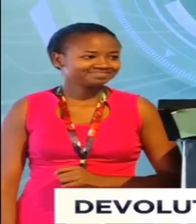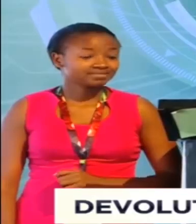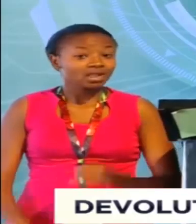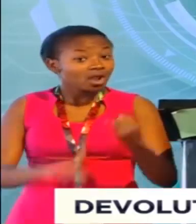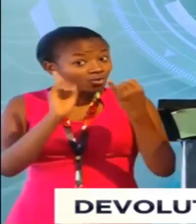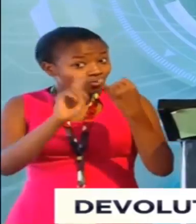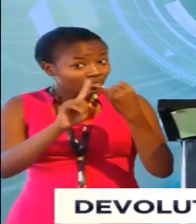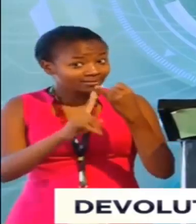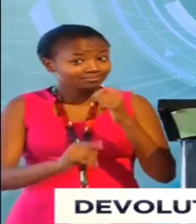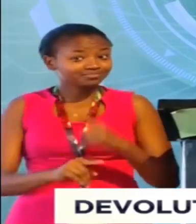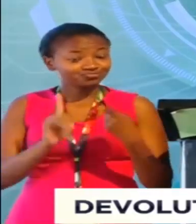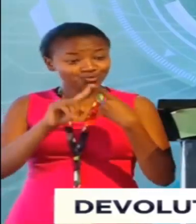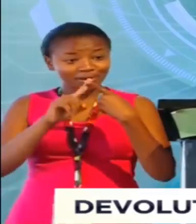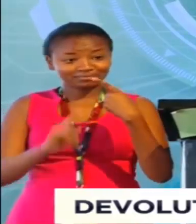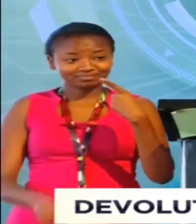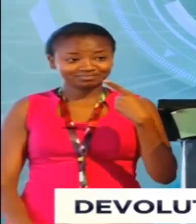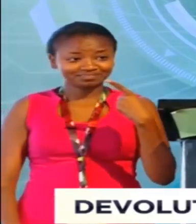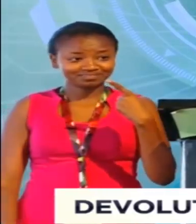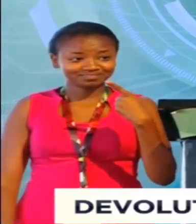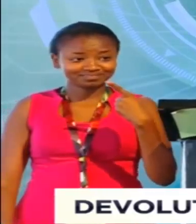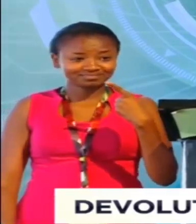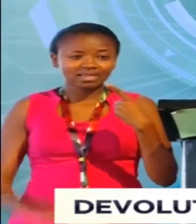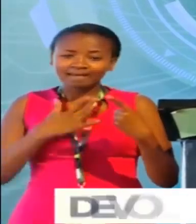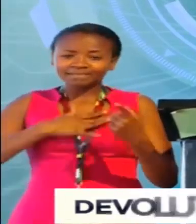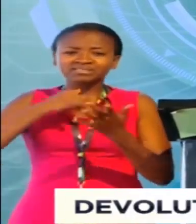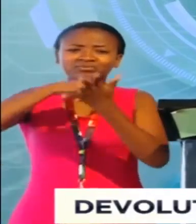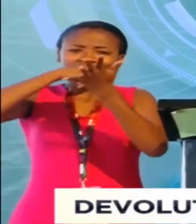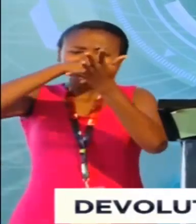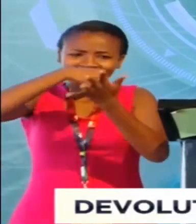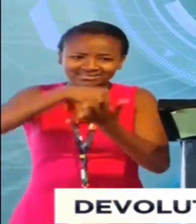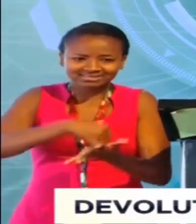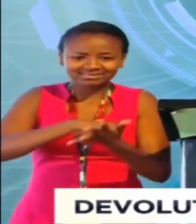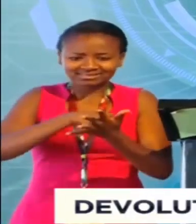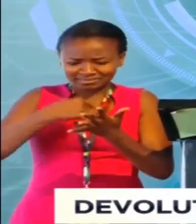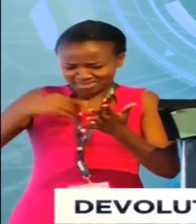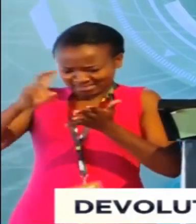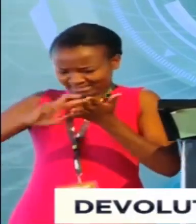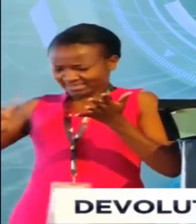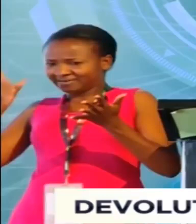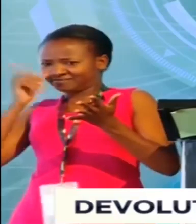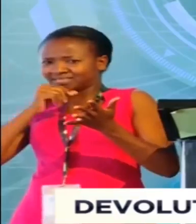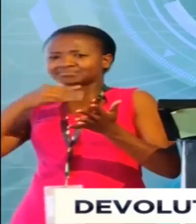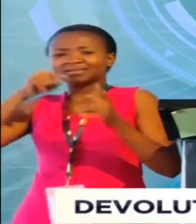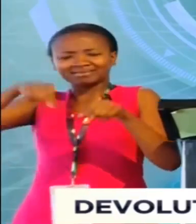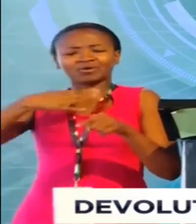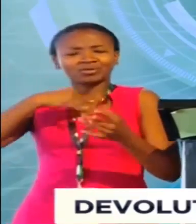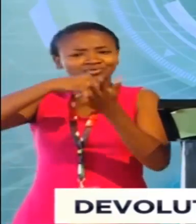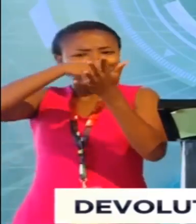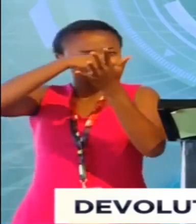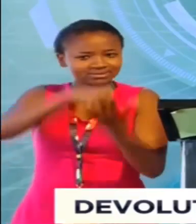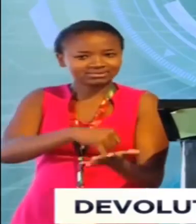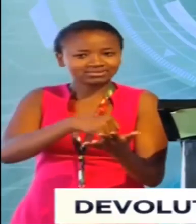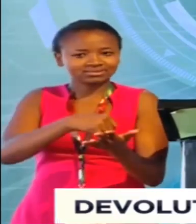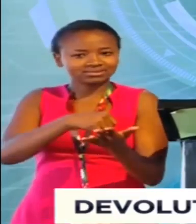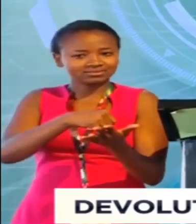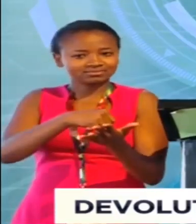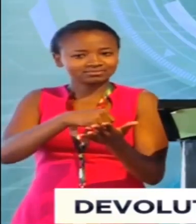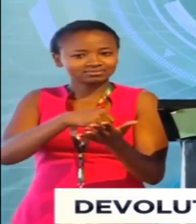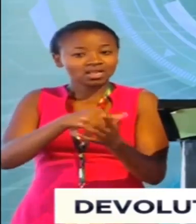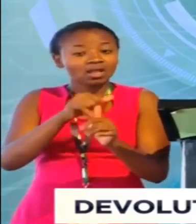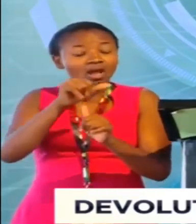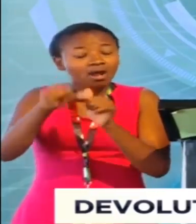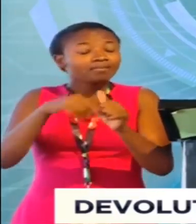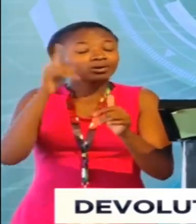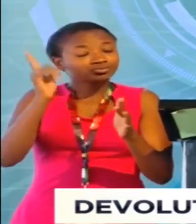Ya kwanza ni kusisitiza hayo nimesema juu ya